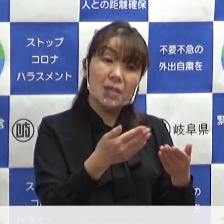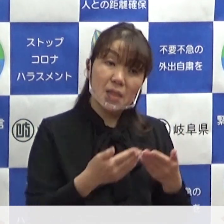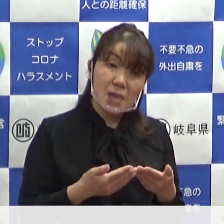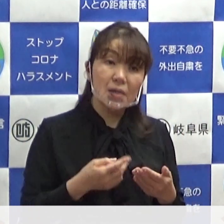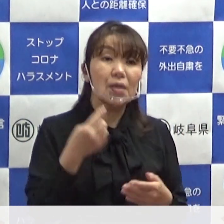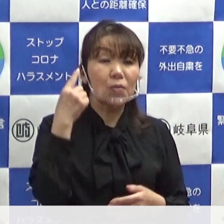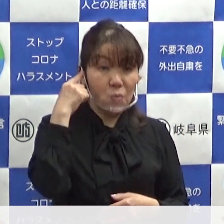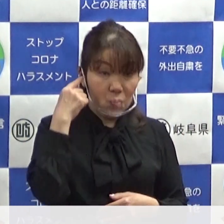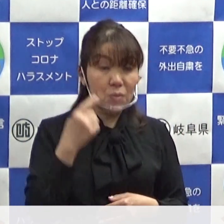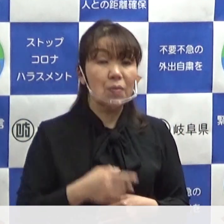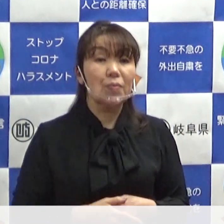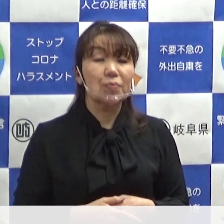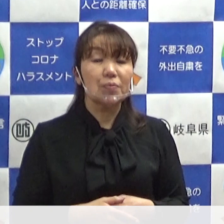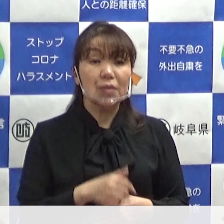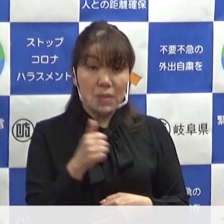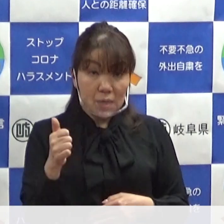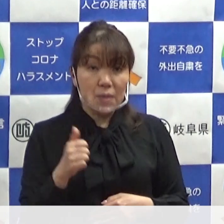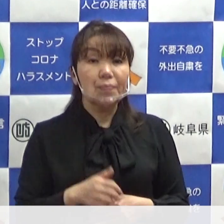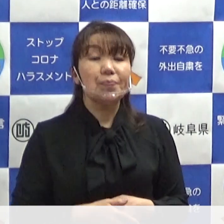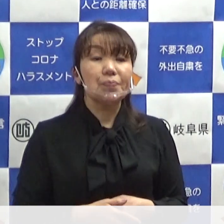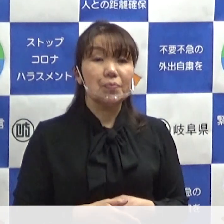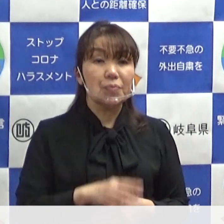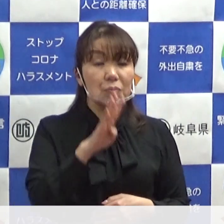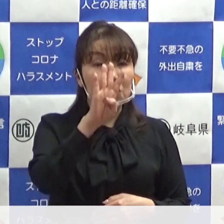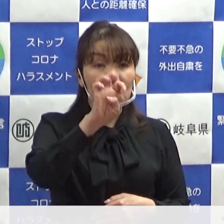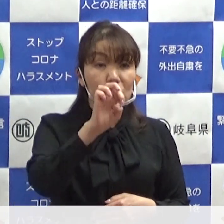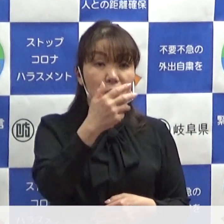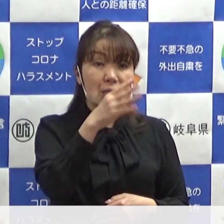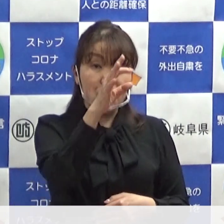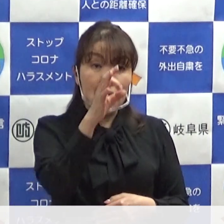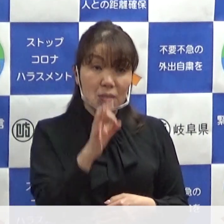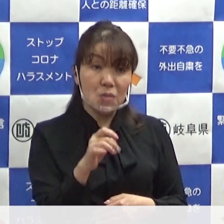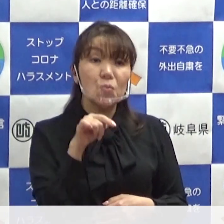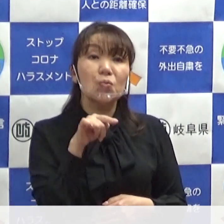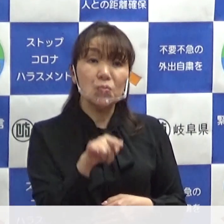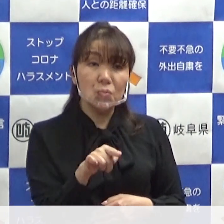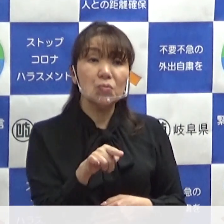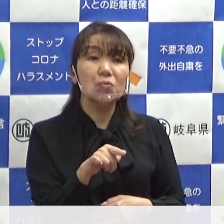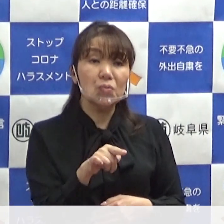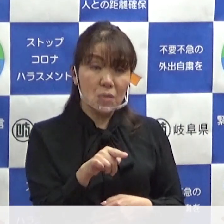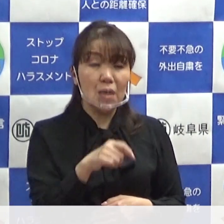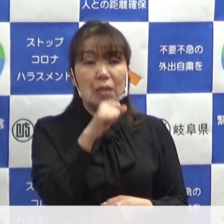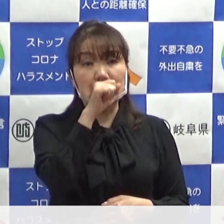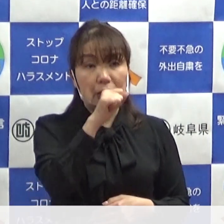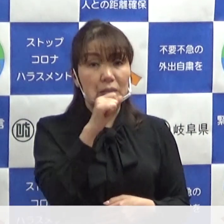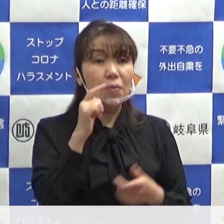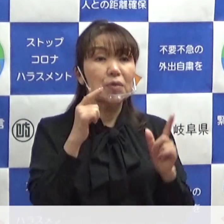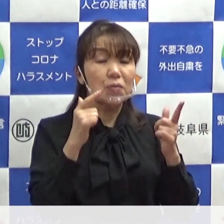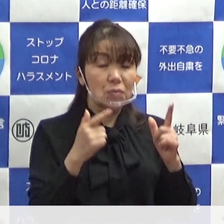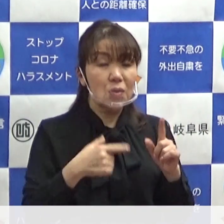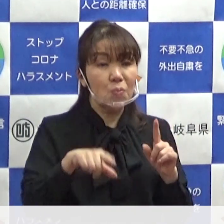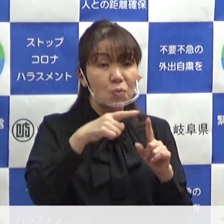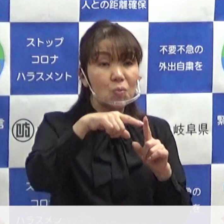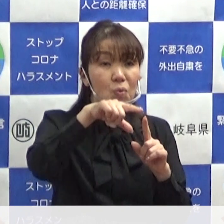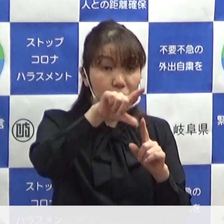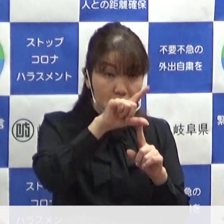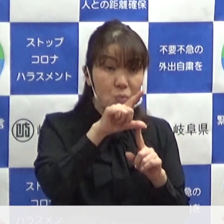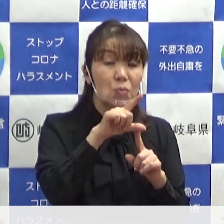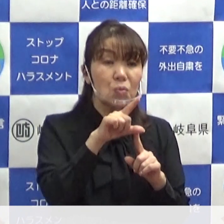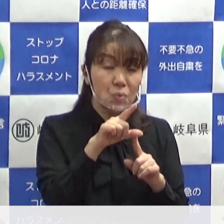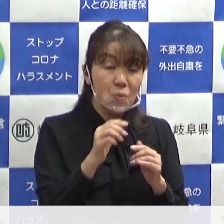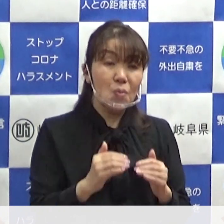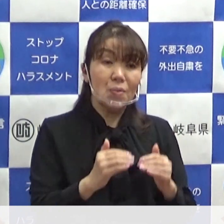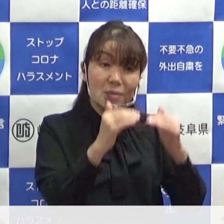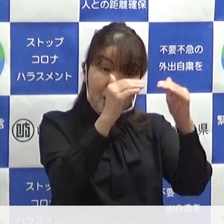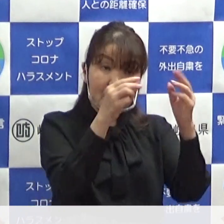思っています。まあ、ただこの 48% で足りるということではなしに、もっともっとですね、高